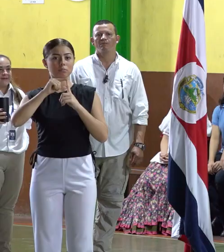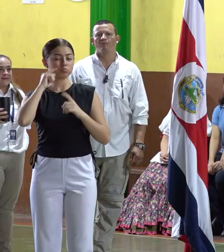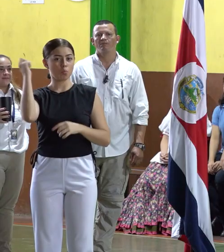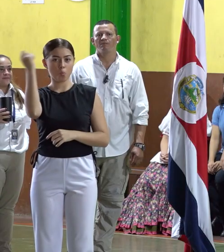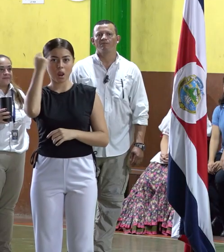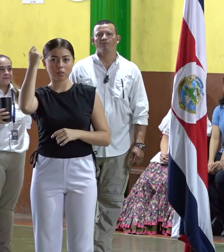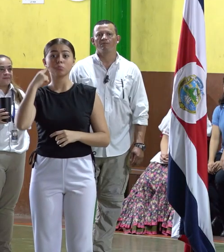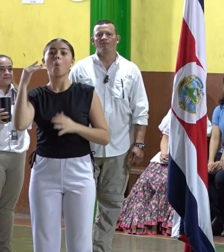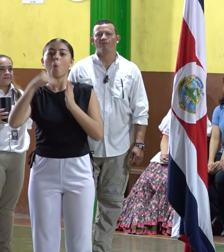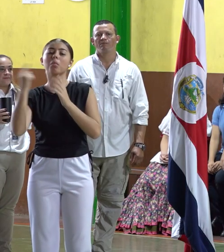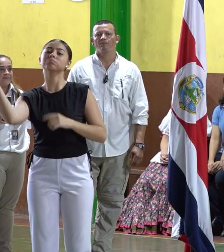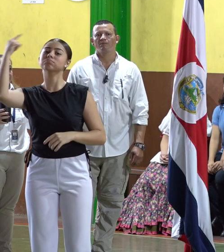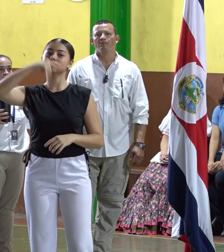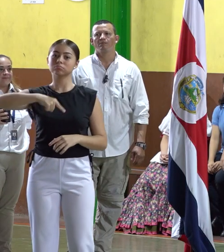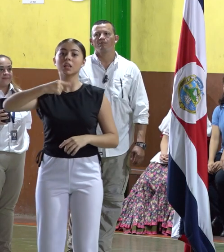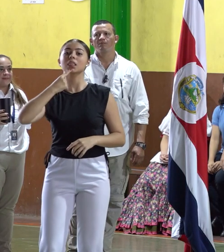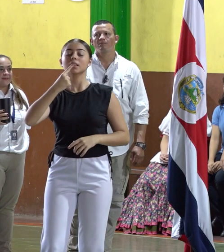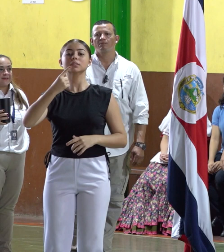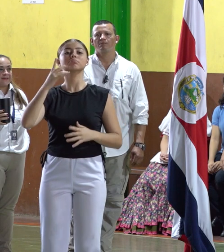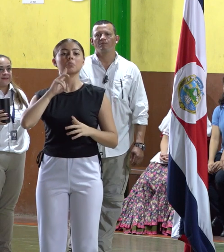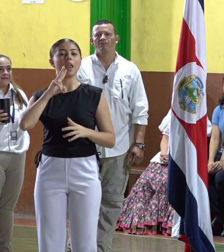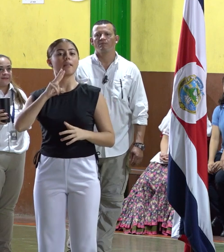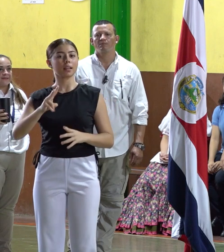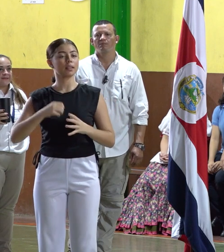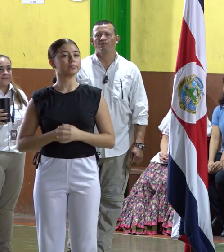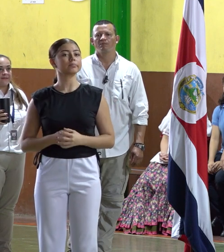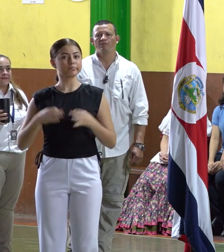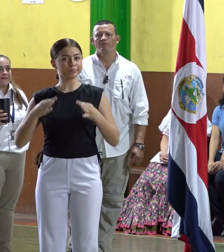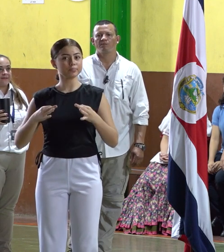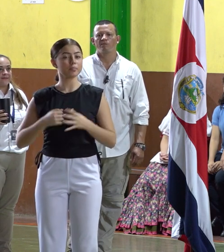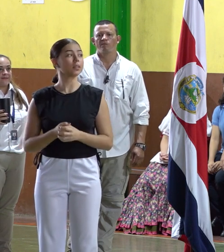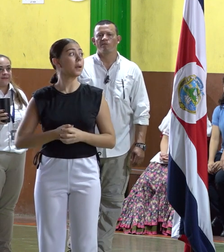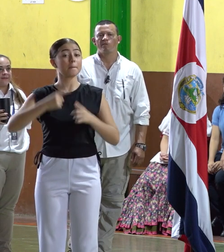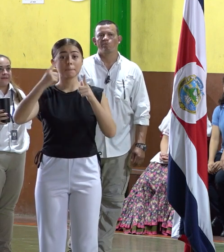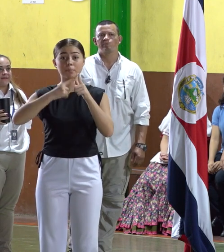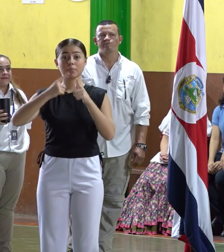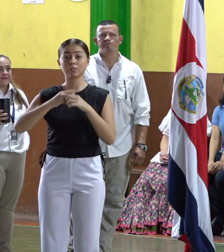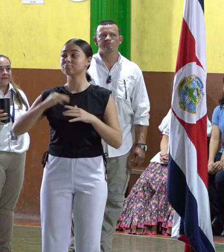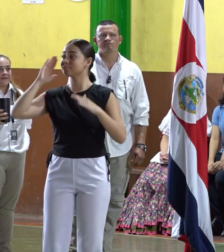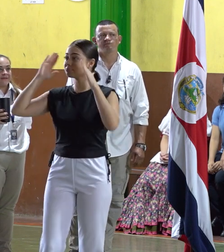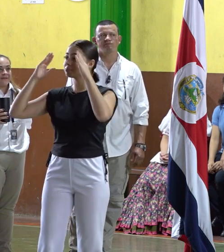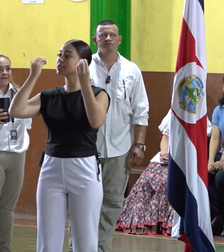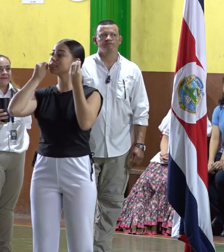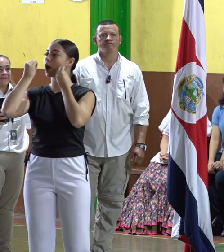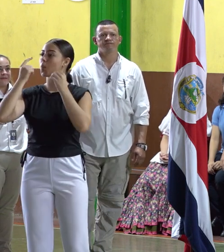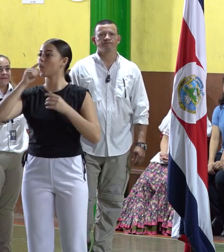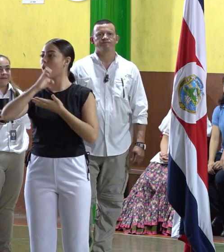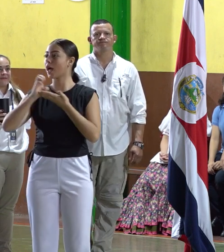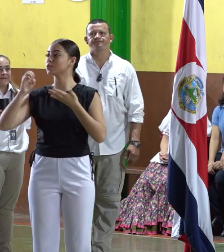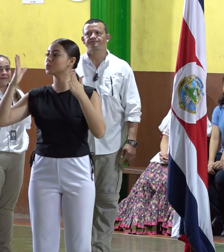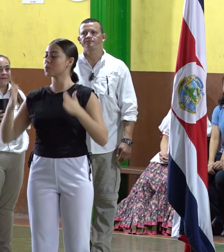Por eso volví a darles cuentas. Pero primero que todo, un saludo a la comunidad